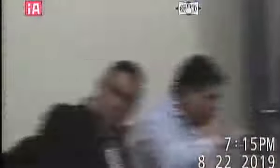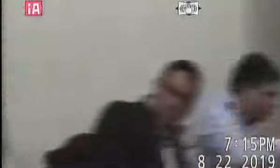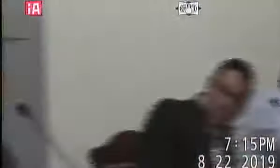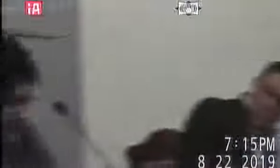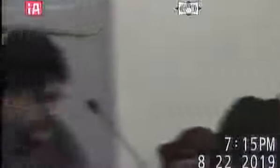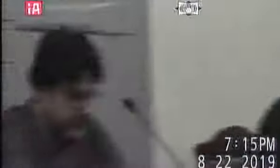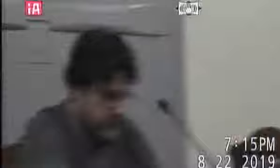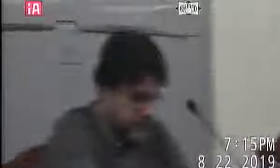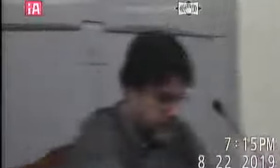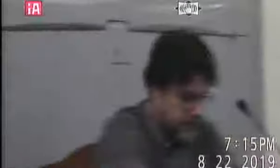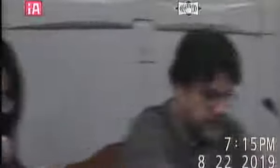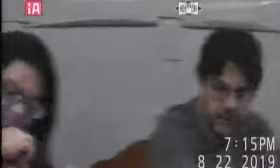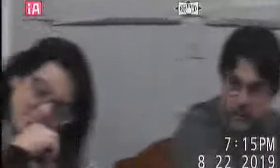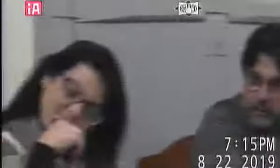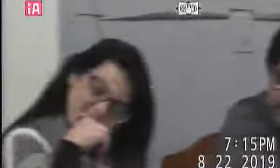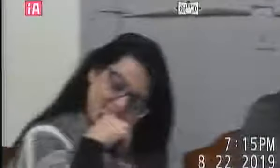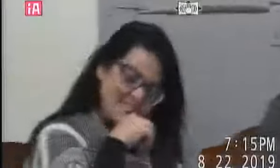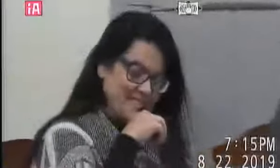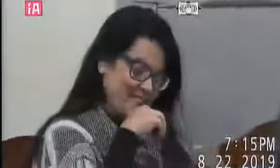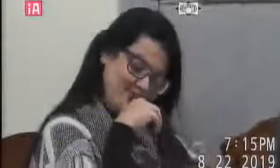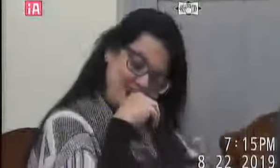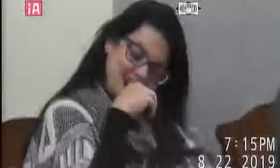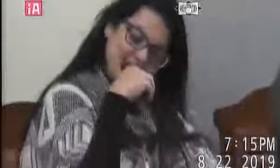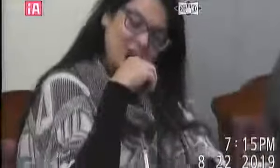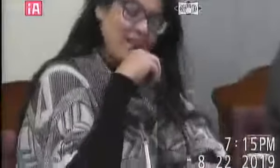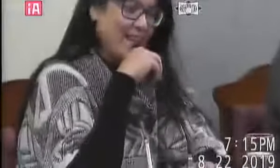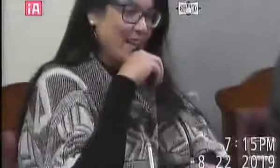boa noite boa noite